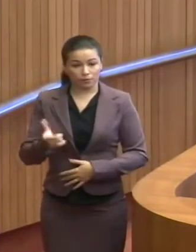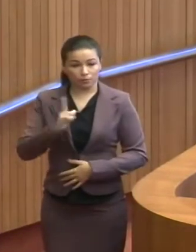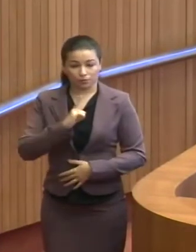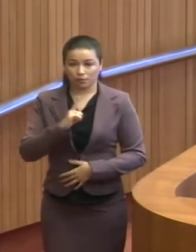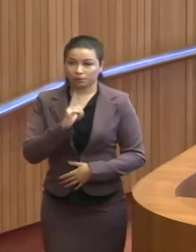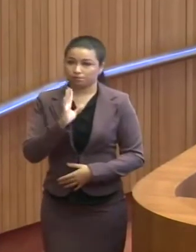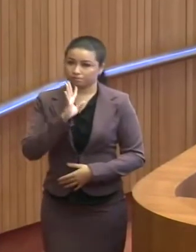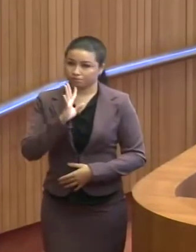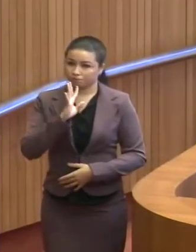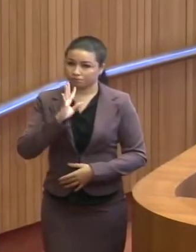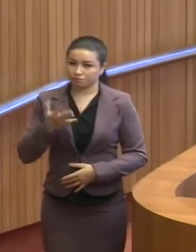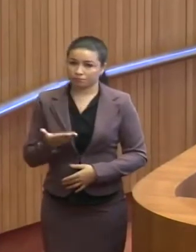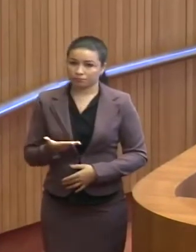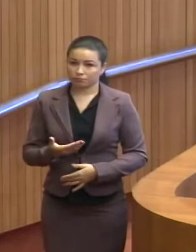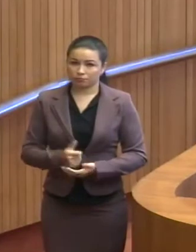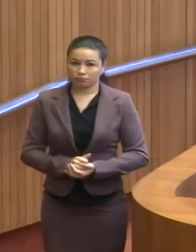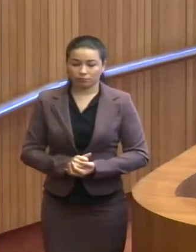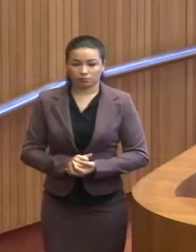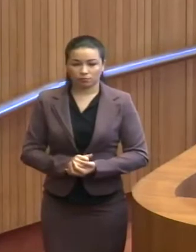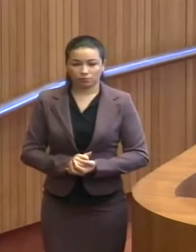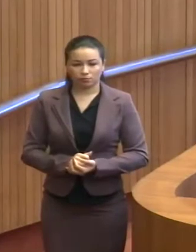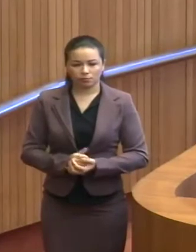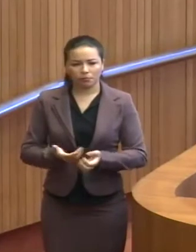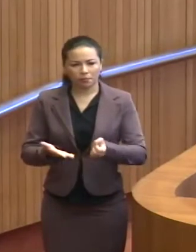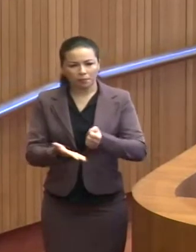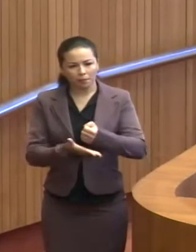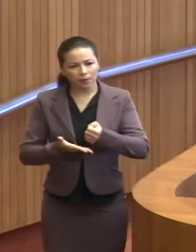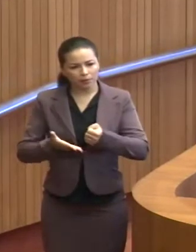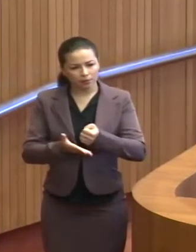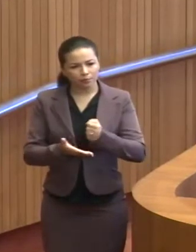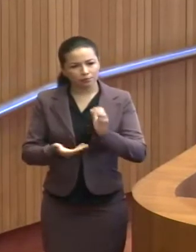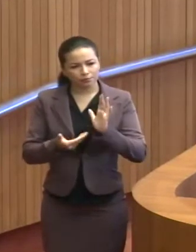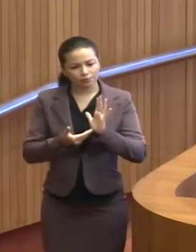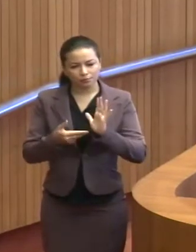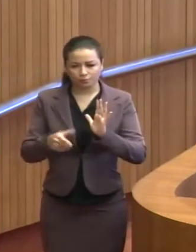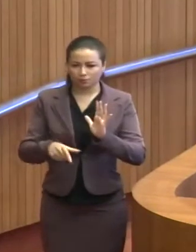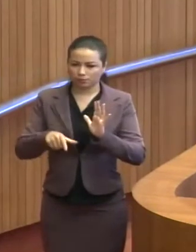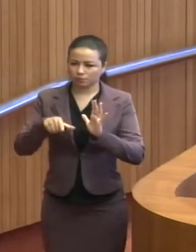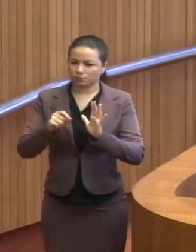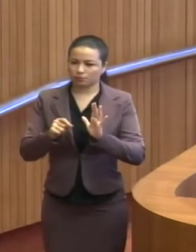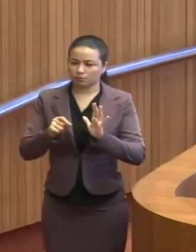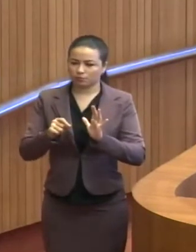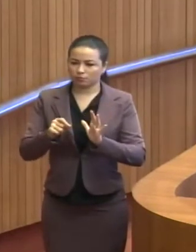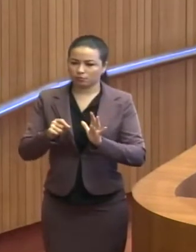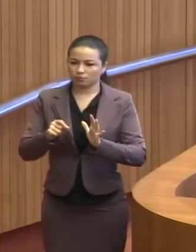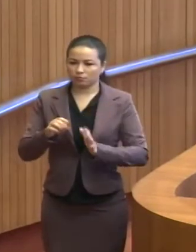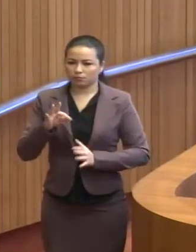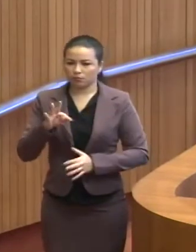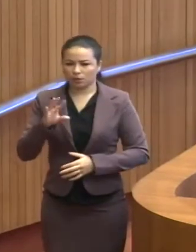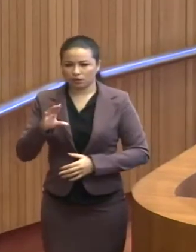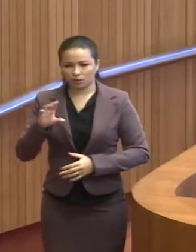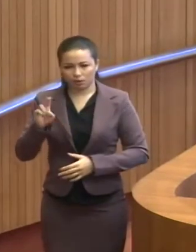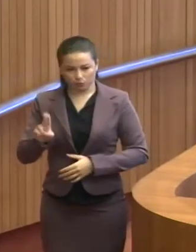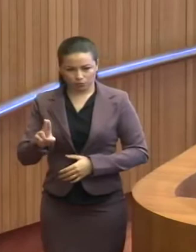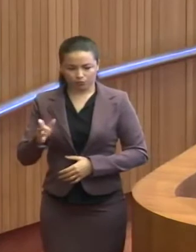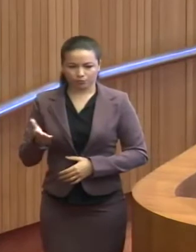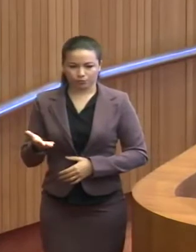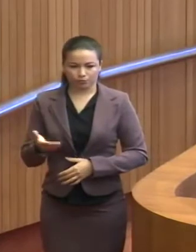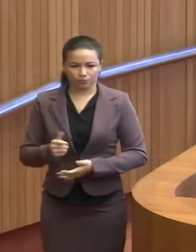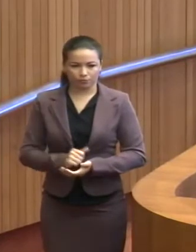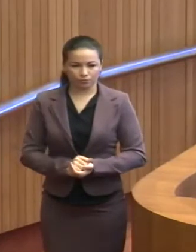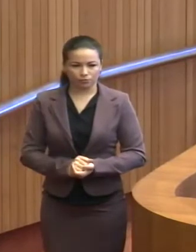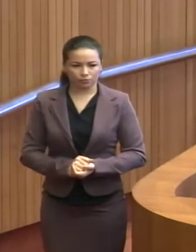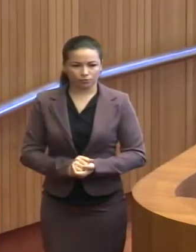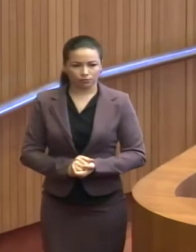ter conhecimento da fundamentação da decisão do Tribunal de Contas da União.